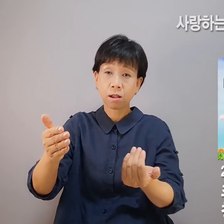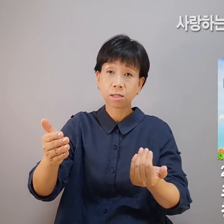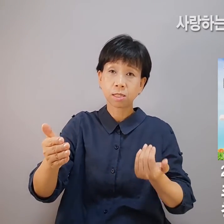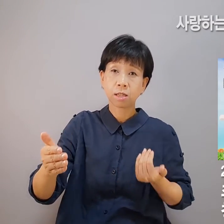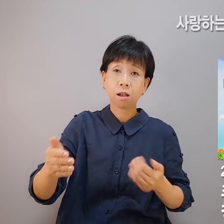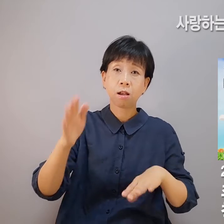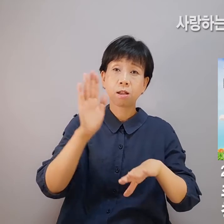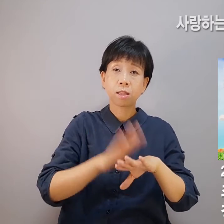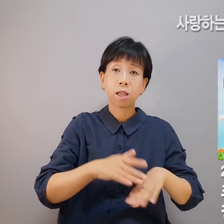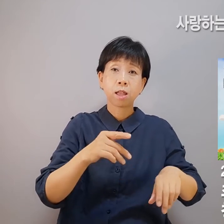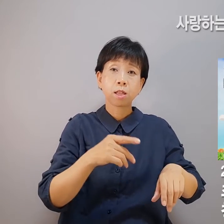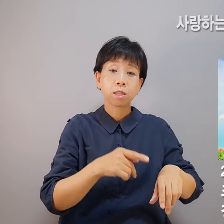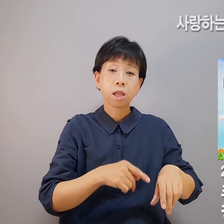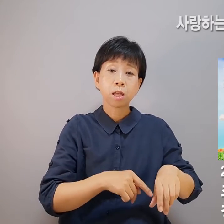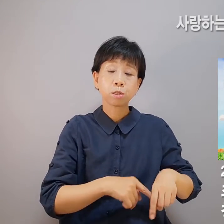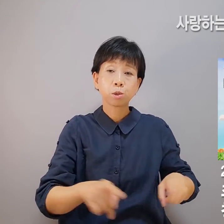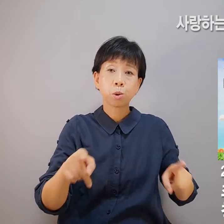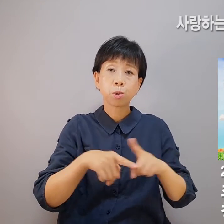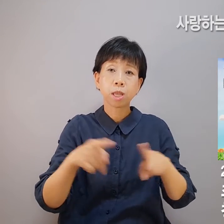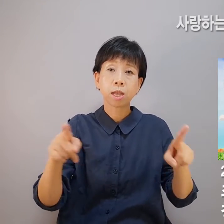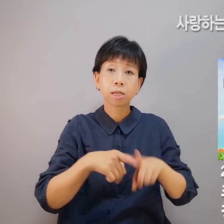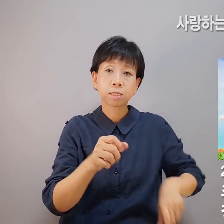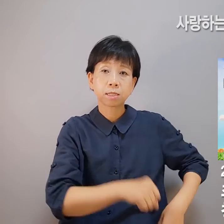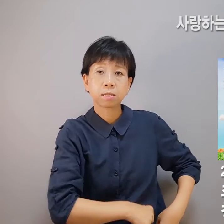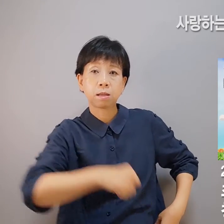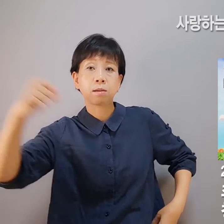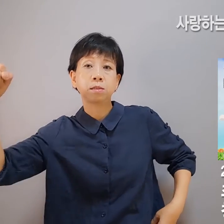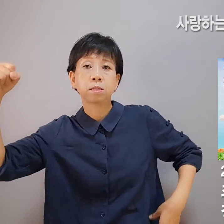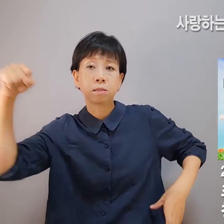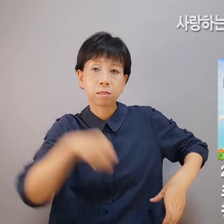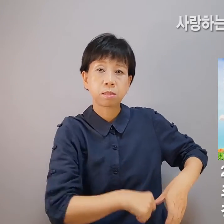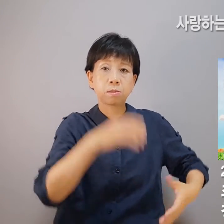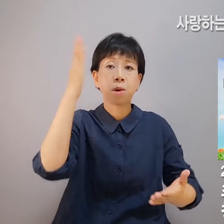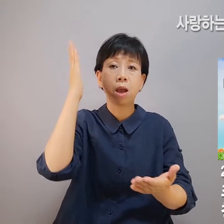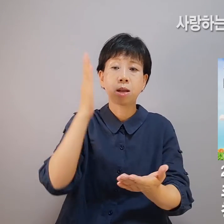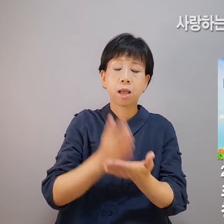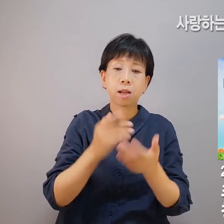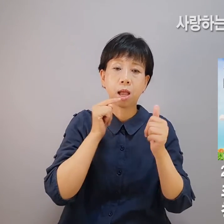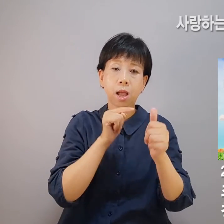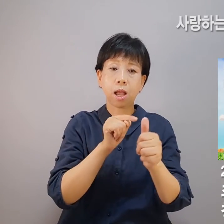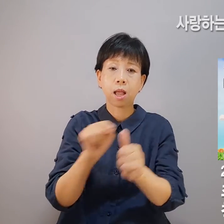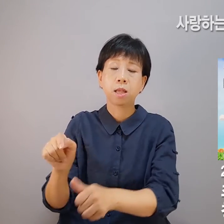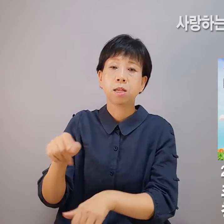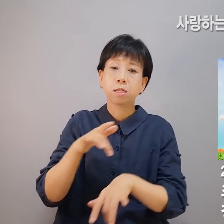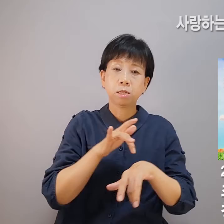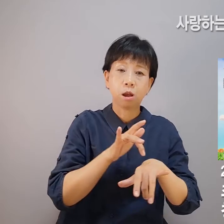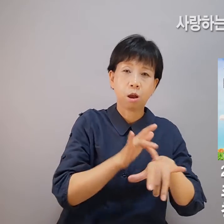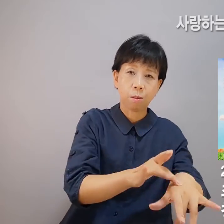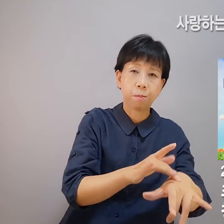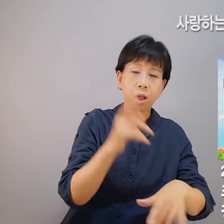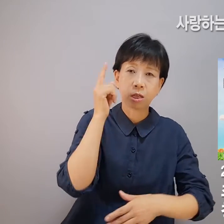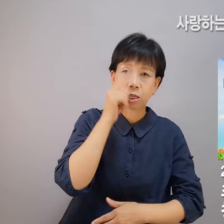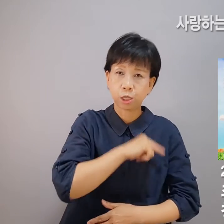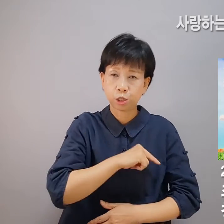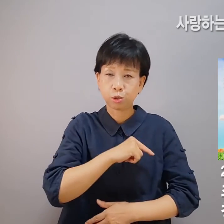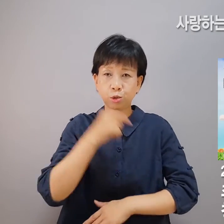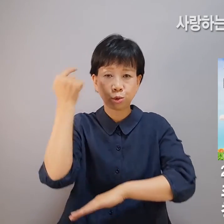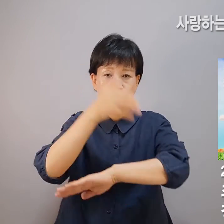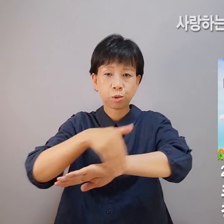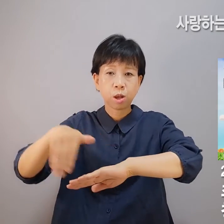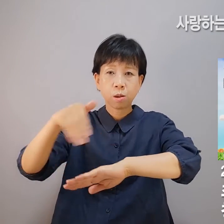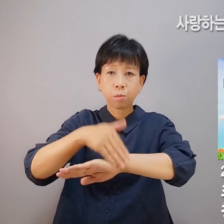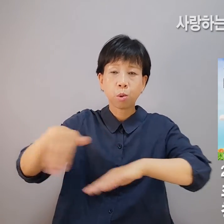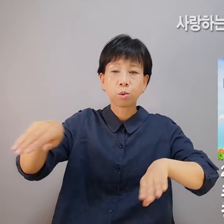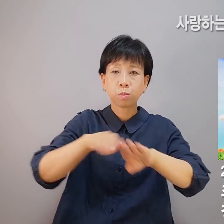길을 모두 가기 전에 내 손에 든 검 꽂지 말아라.